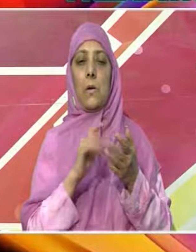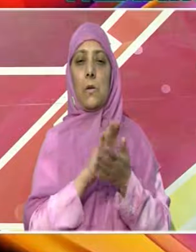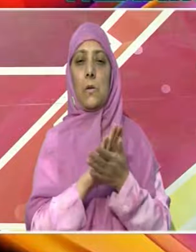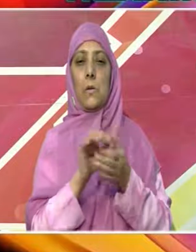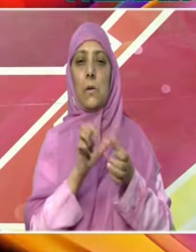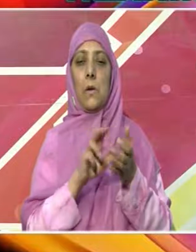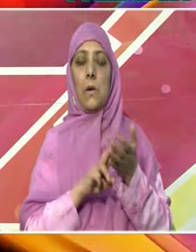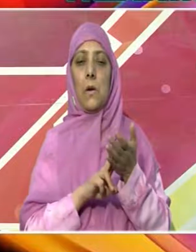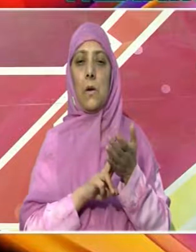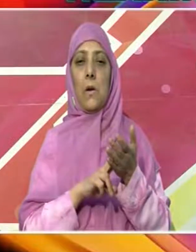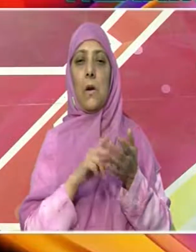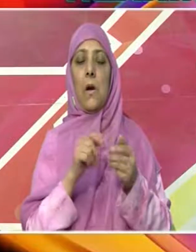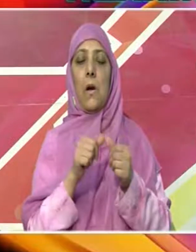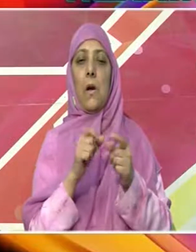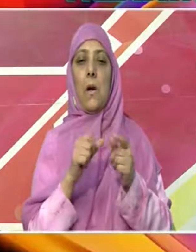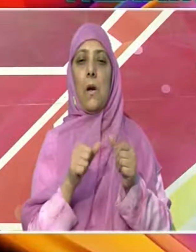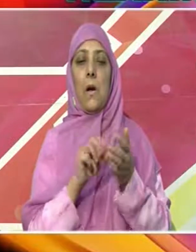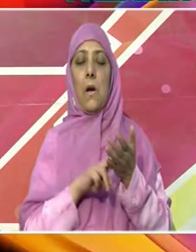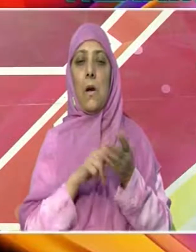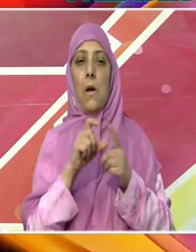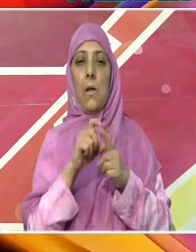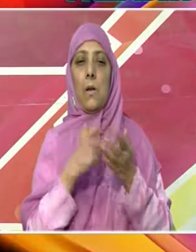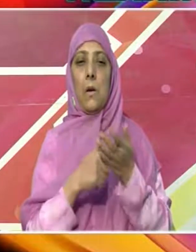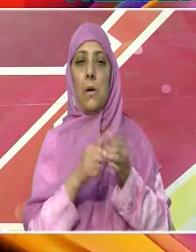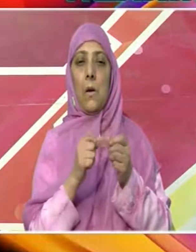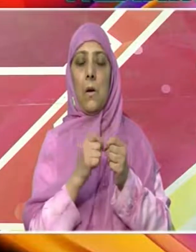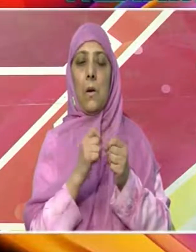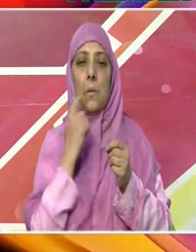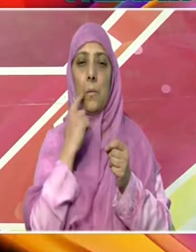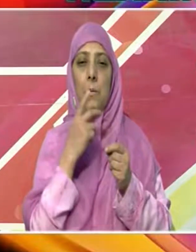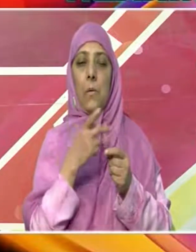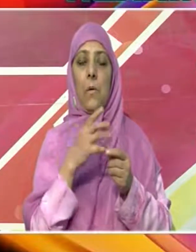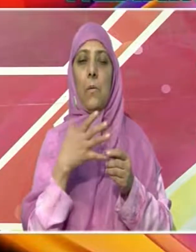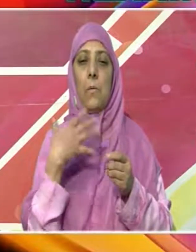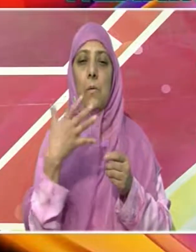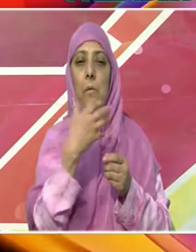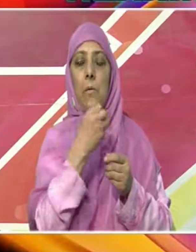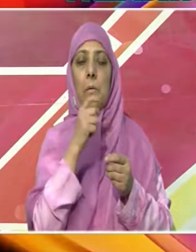जिसमें बड़ी तादाद में लोगों ने शिरकत की